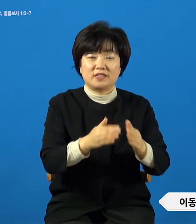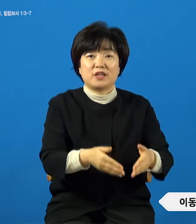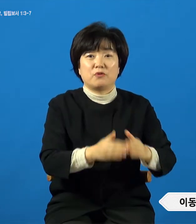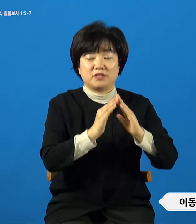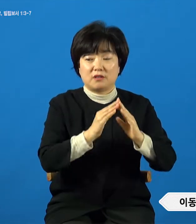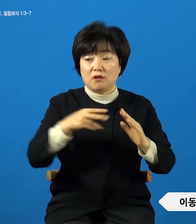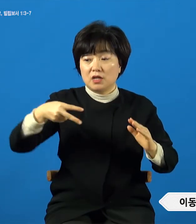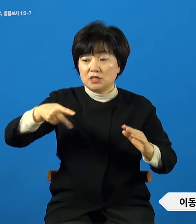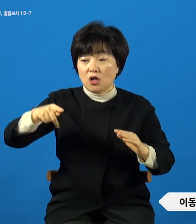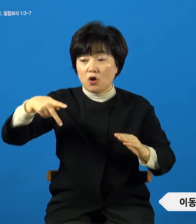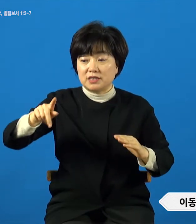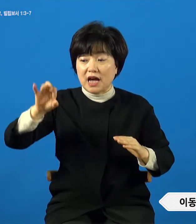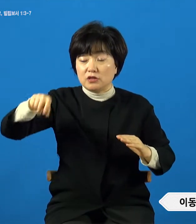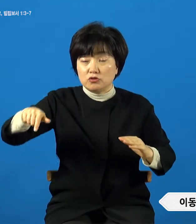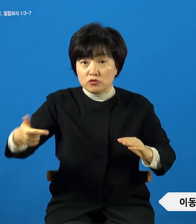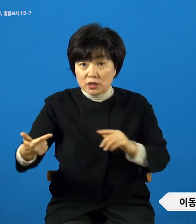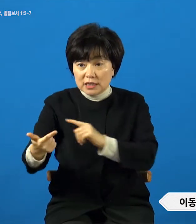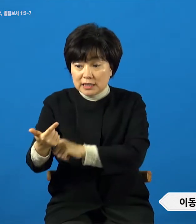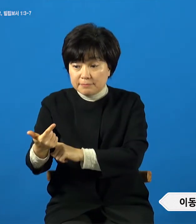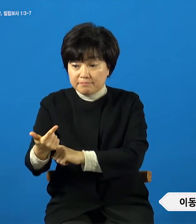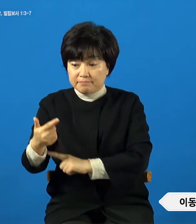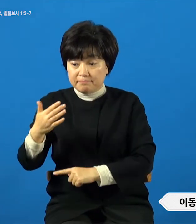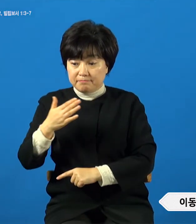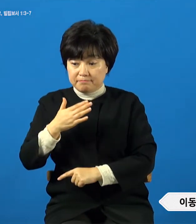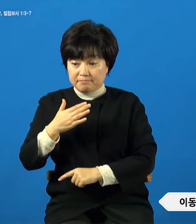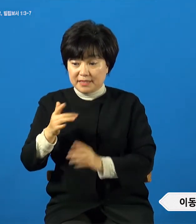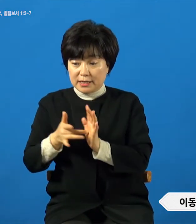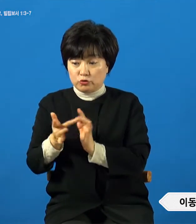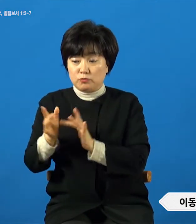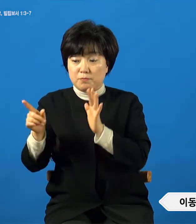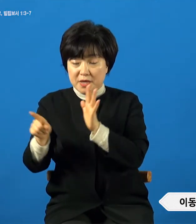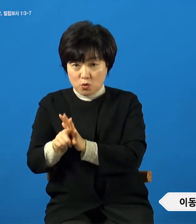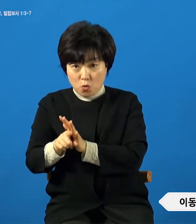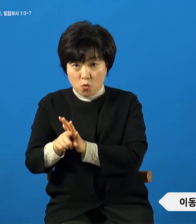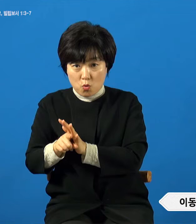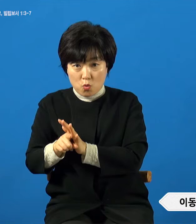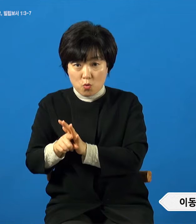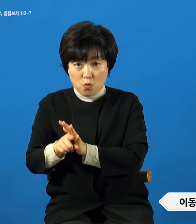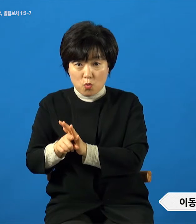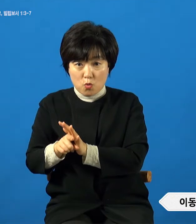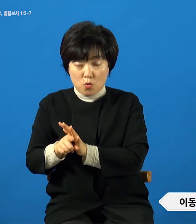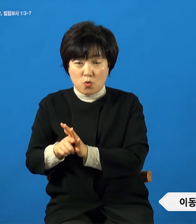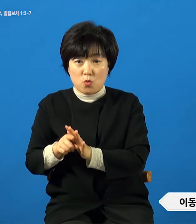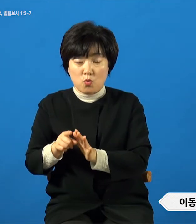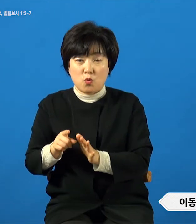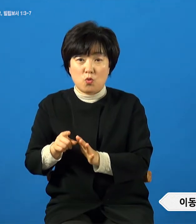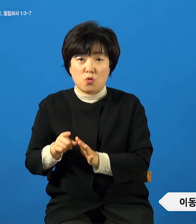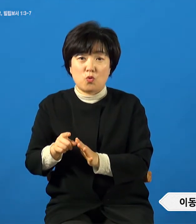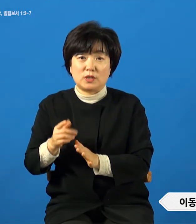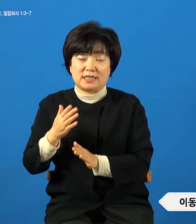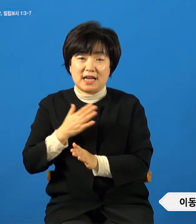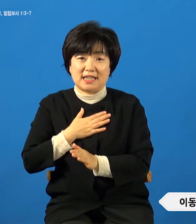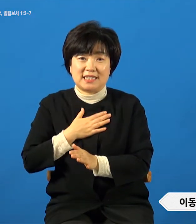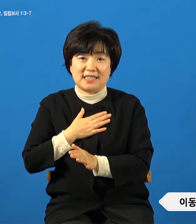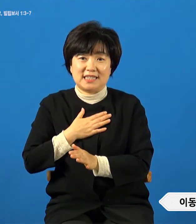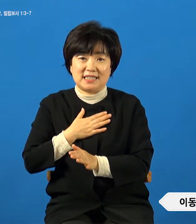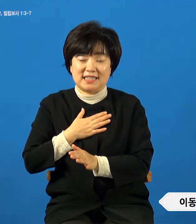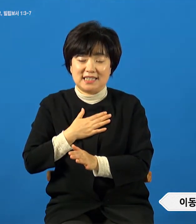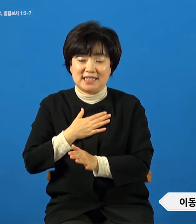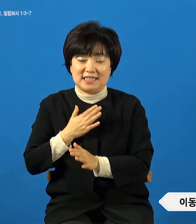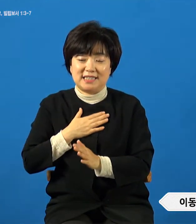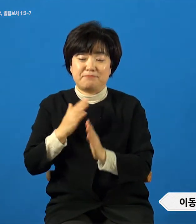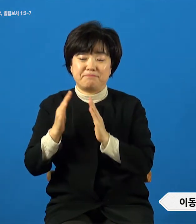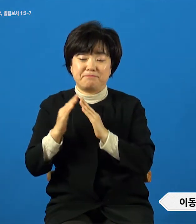서상윤이 복음을 전하고 맨 처음에 교회를 어디서 시작했을 것 같아요? 전 틀림없이 서상윤 씨의